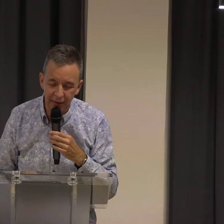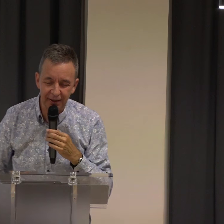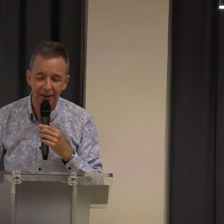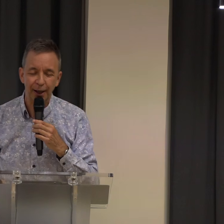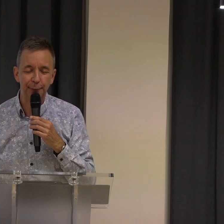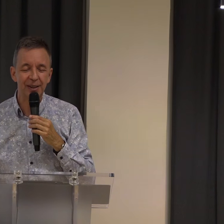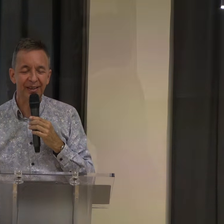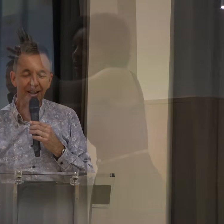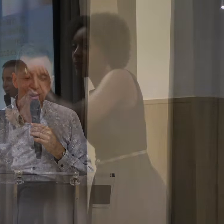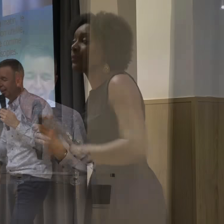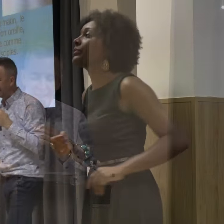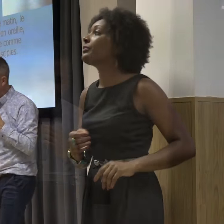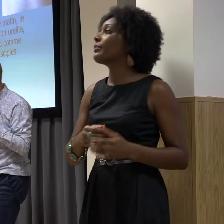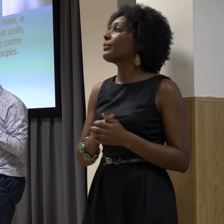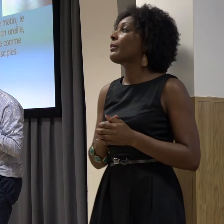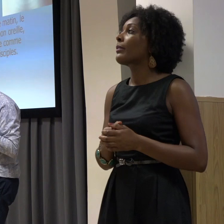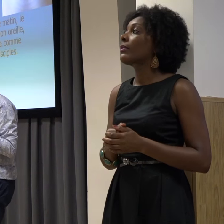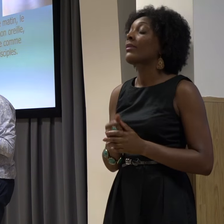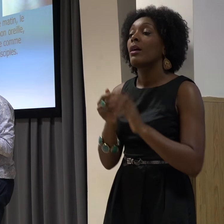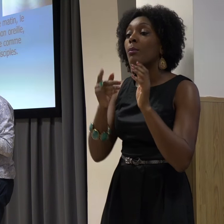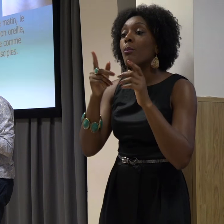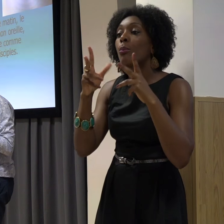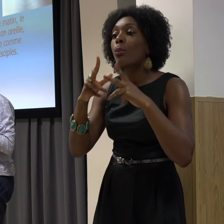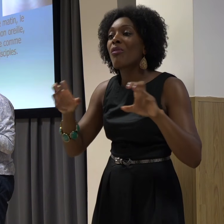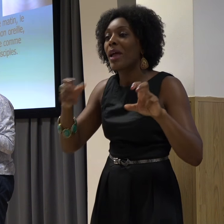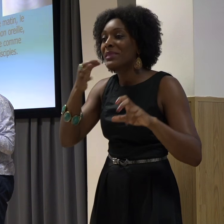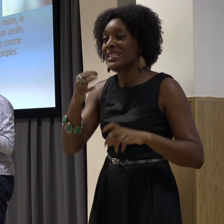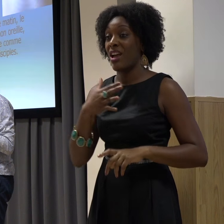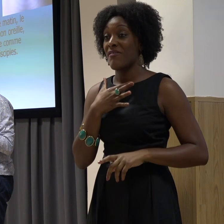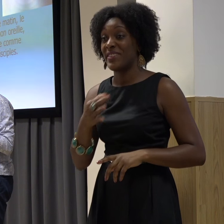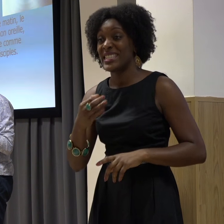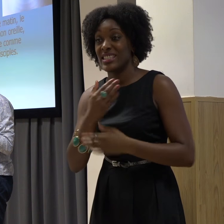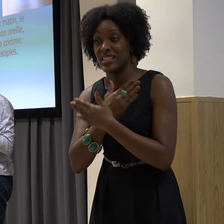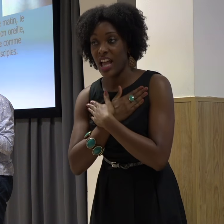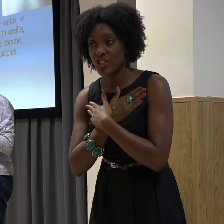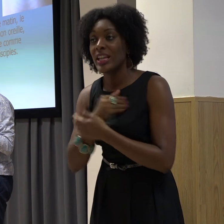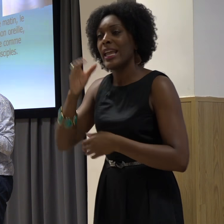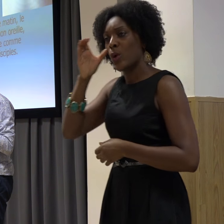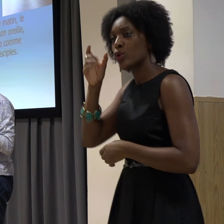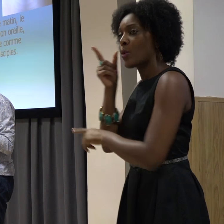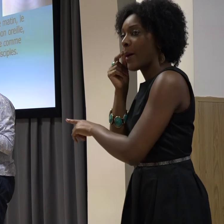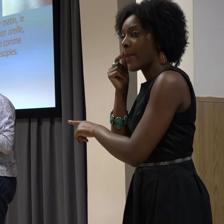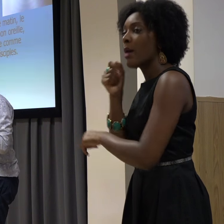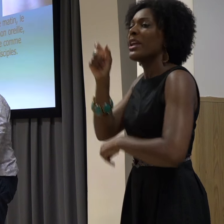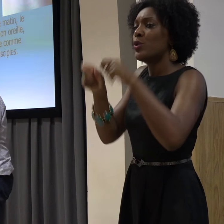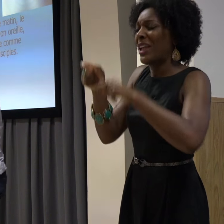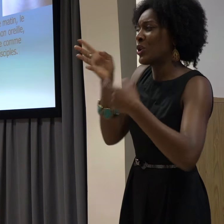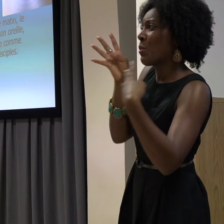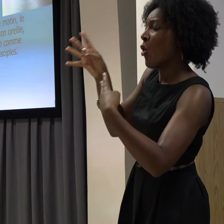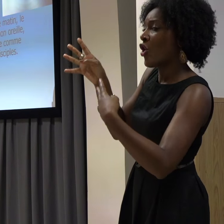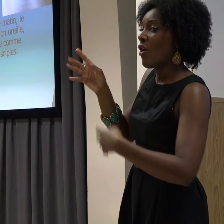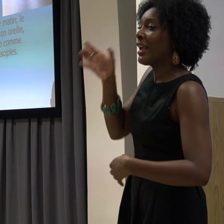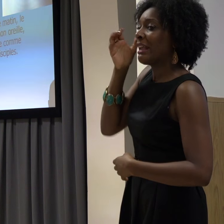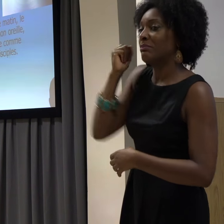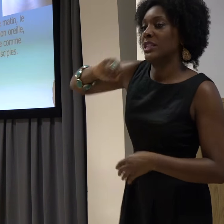Mon fils, un fils sage écoute l'instruction de son père, mais le moqueur n'écoute pas la réprimande. » Qui